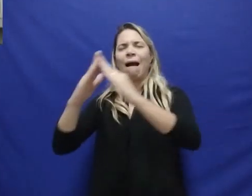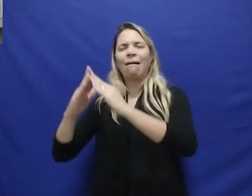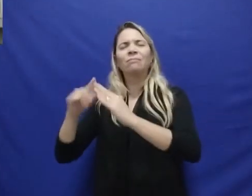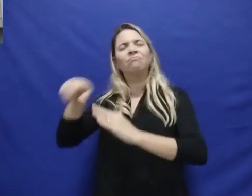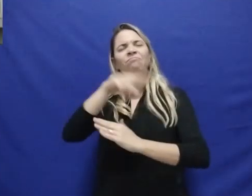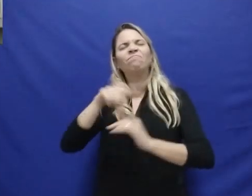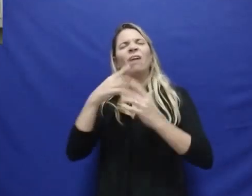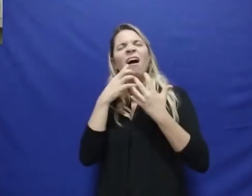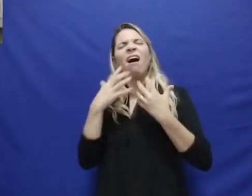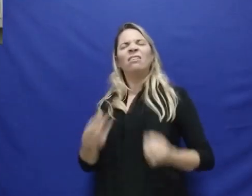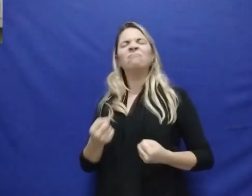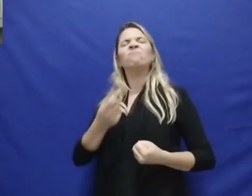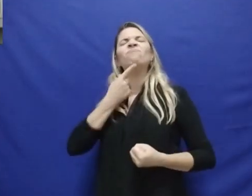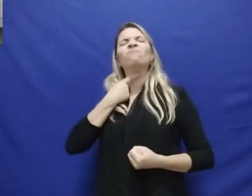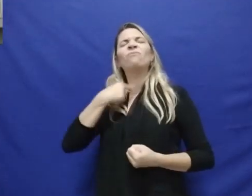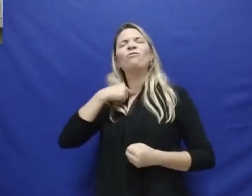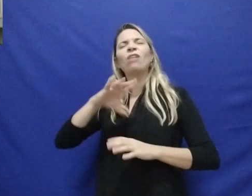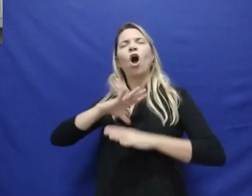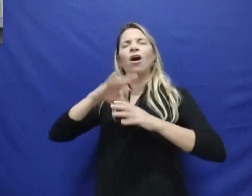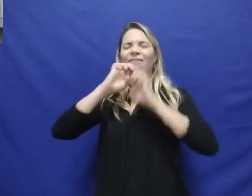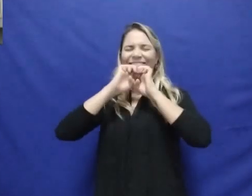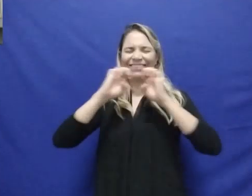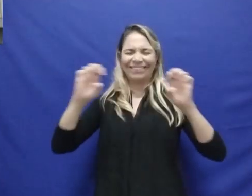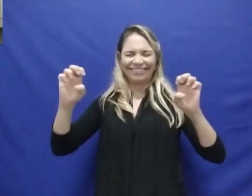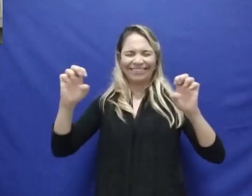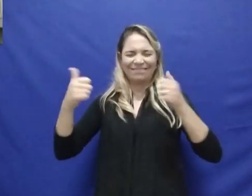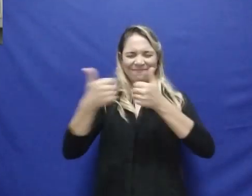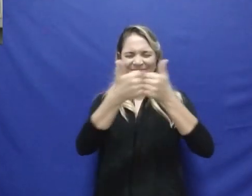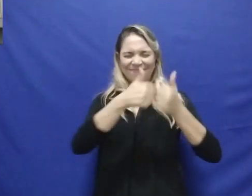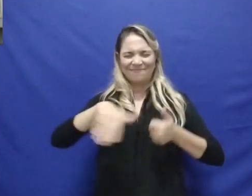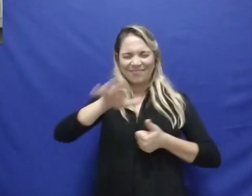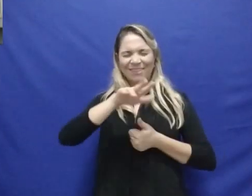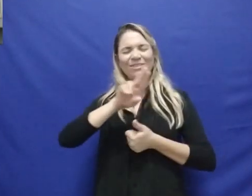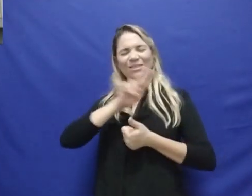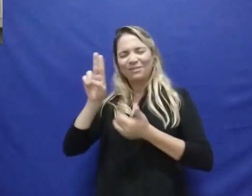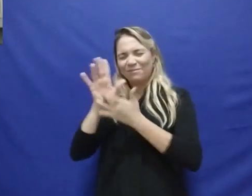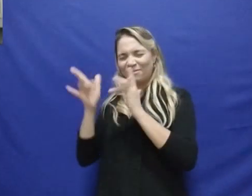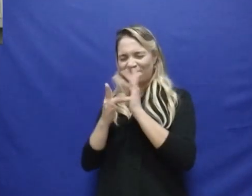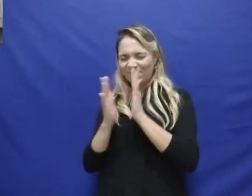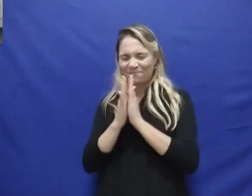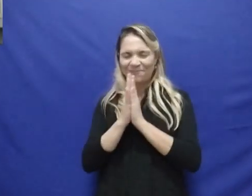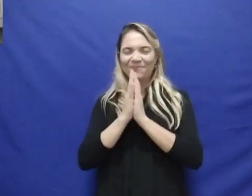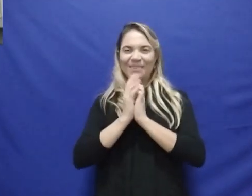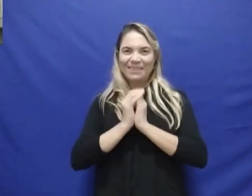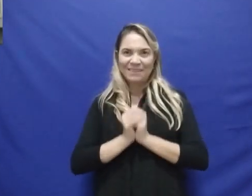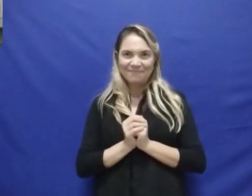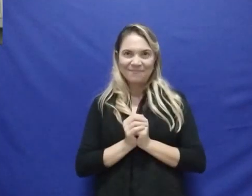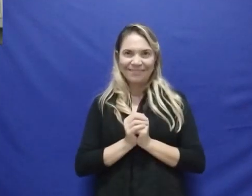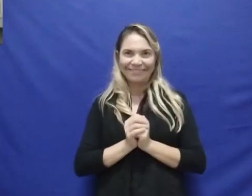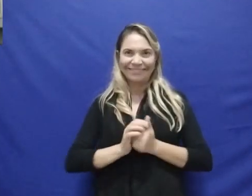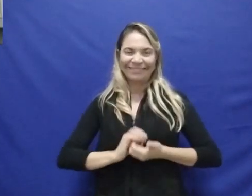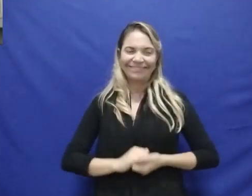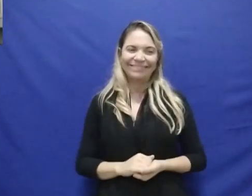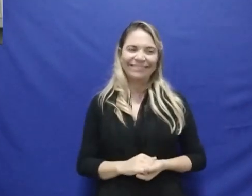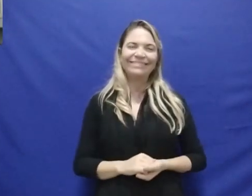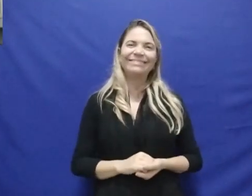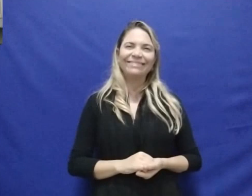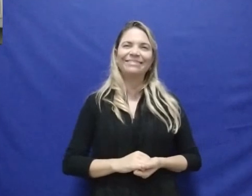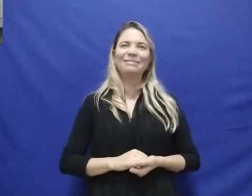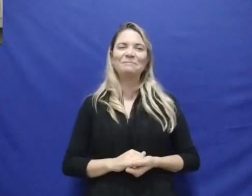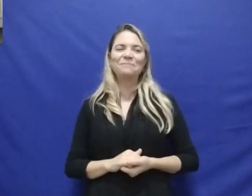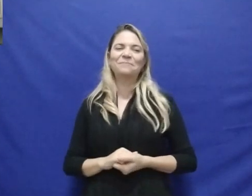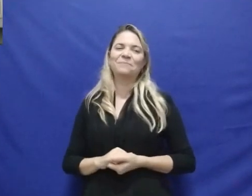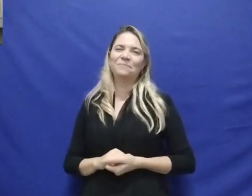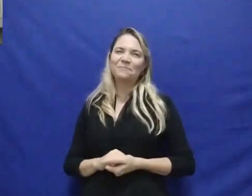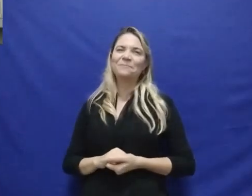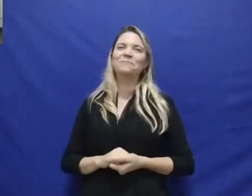Senhor, a alegre experiência de colhermos frutos. Dá-nos, Senhor, intrepidez na pregação do Evangelho. Ajuda-nos a pregar o Evangelho